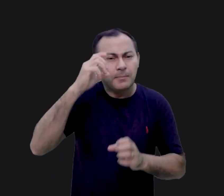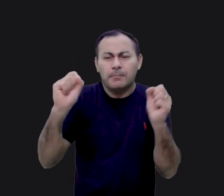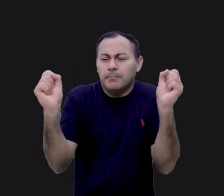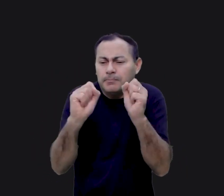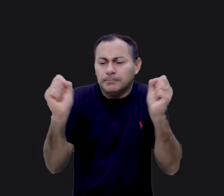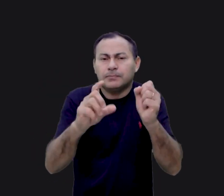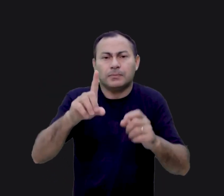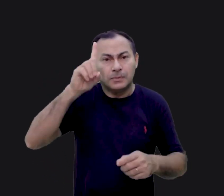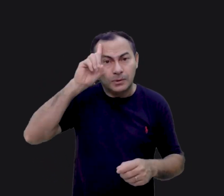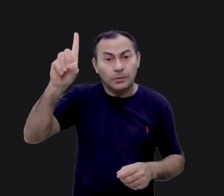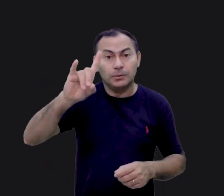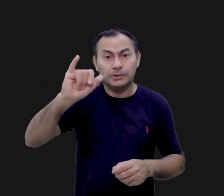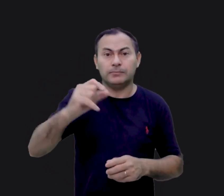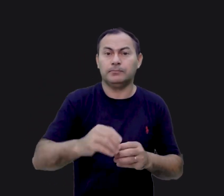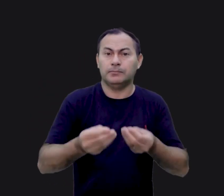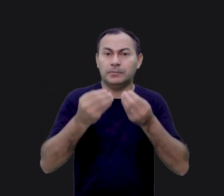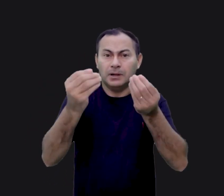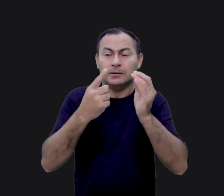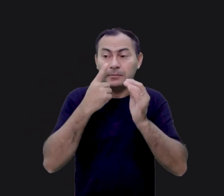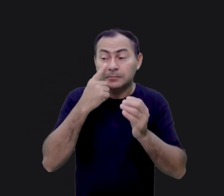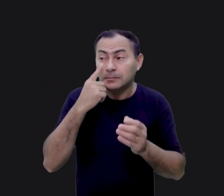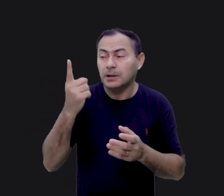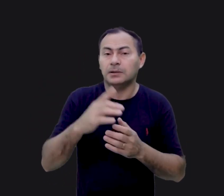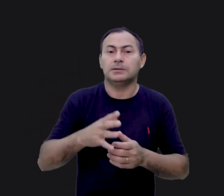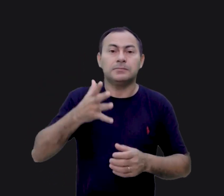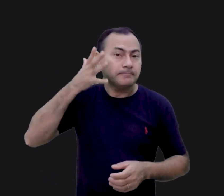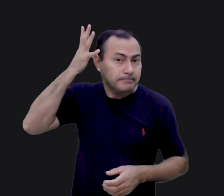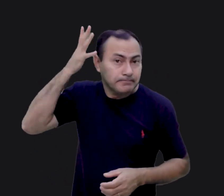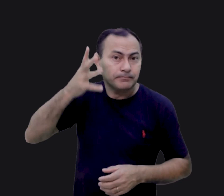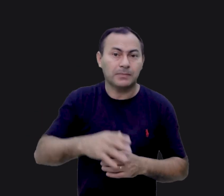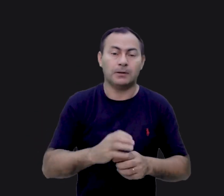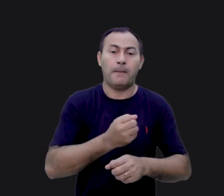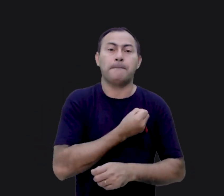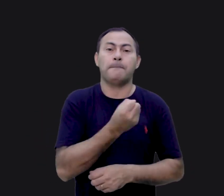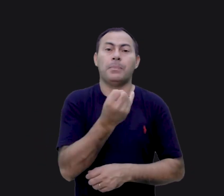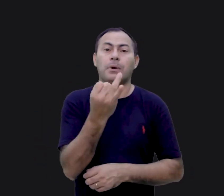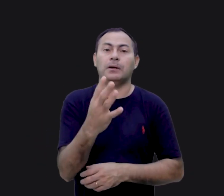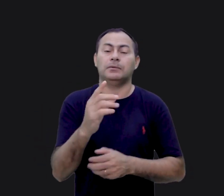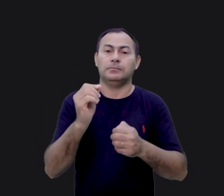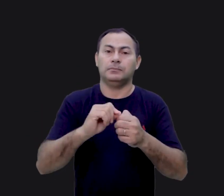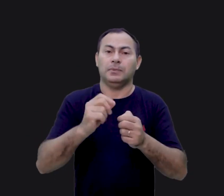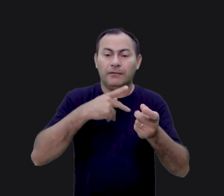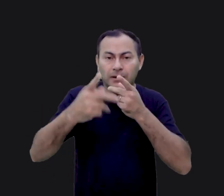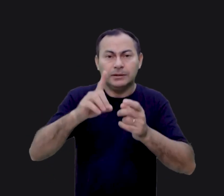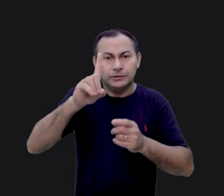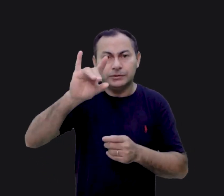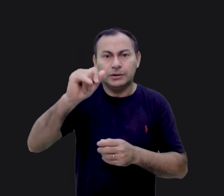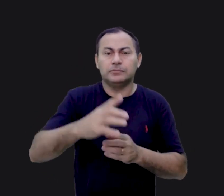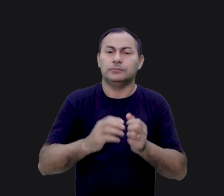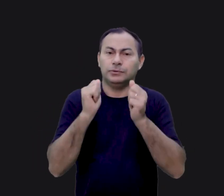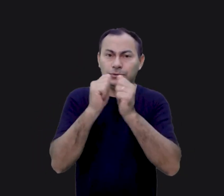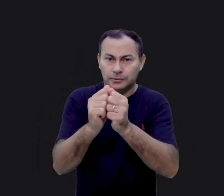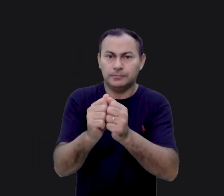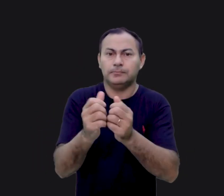seu pensamento maravilhoso do dia nos dá impressão que esse sermões no plural foram pronunciados em dias consecutivos